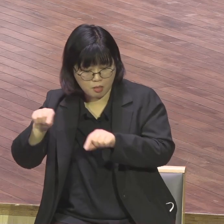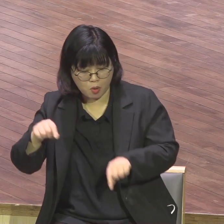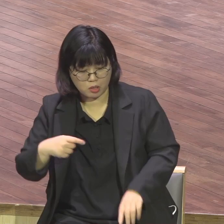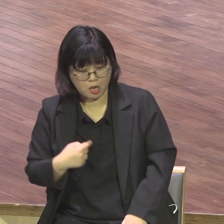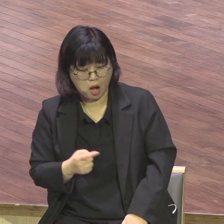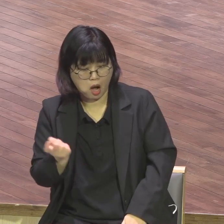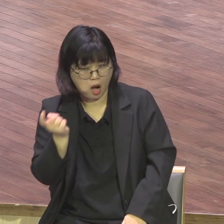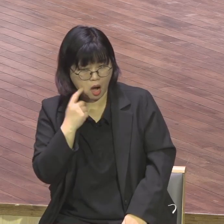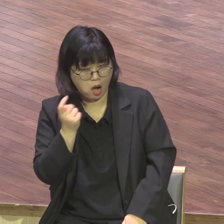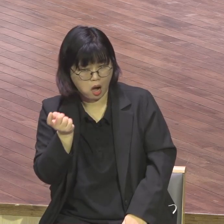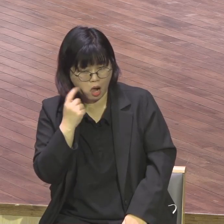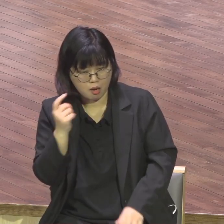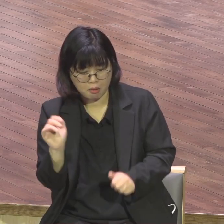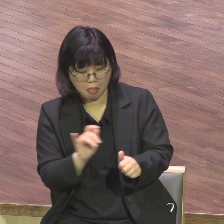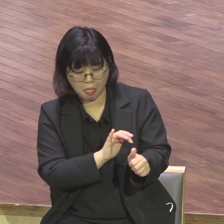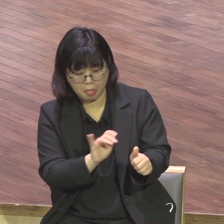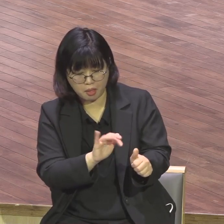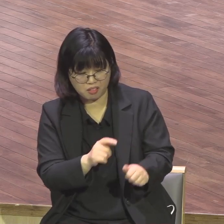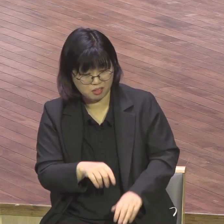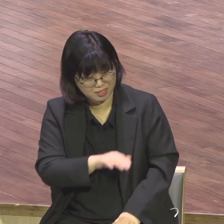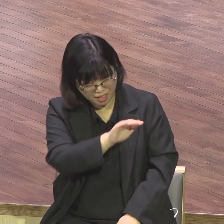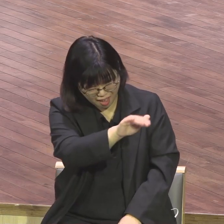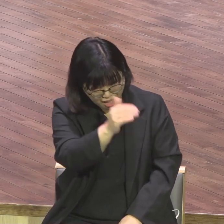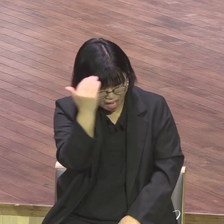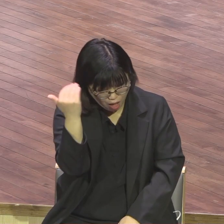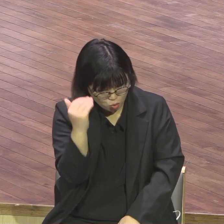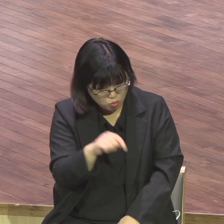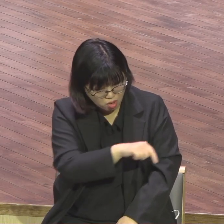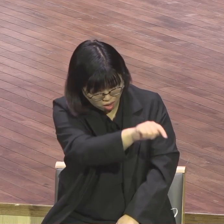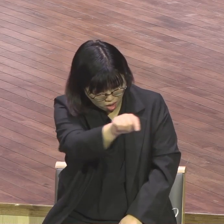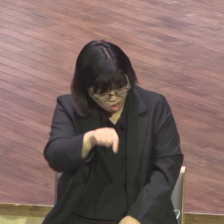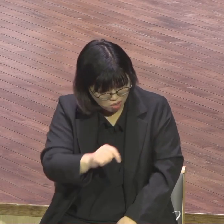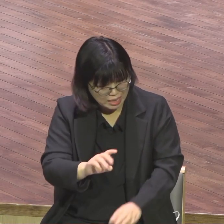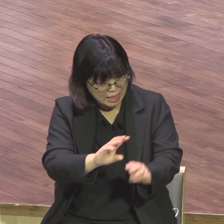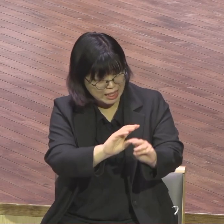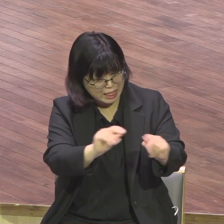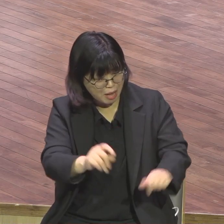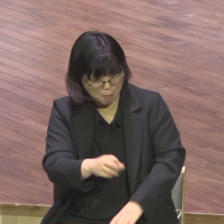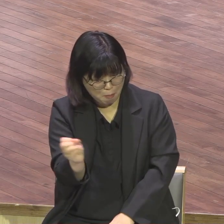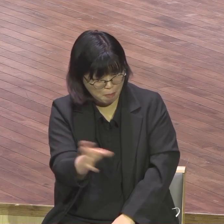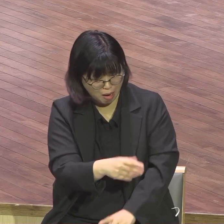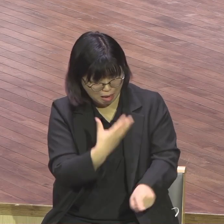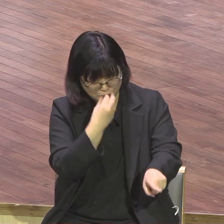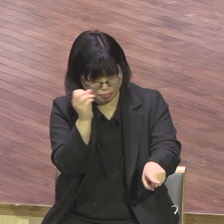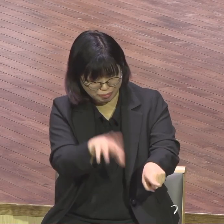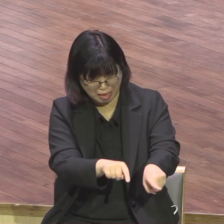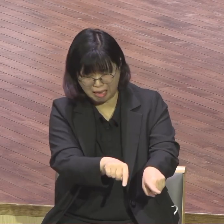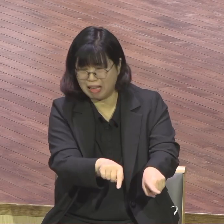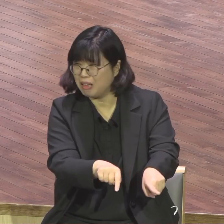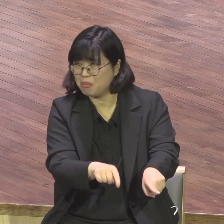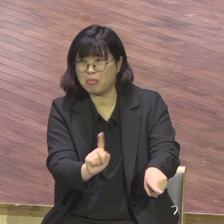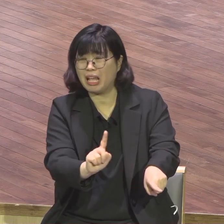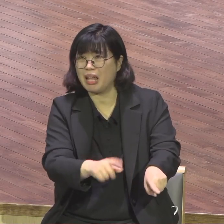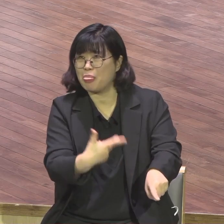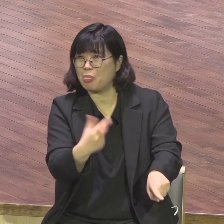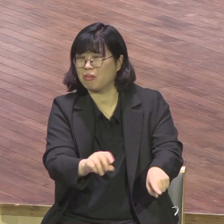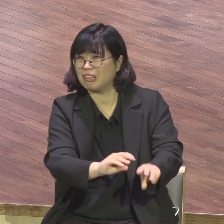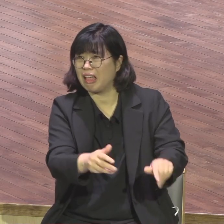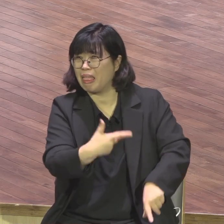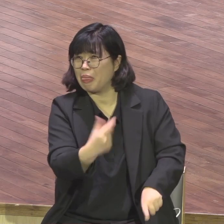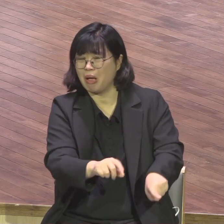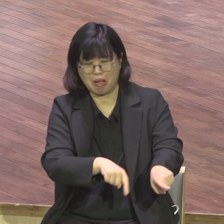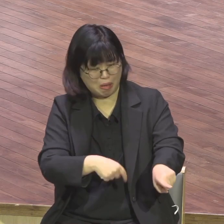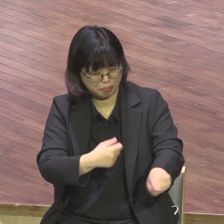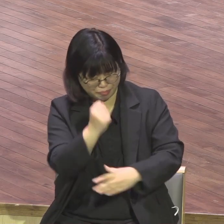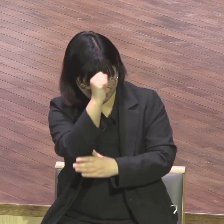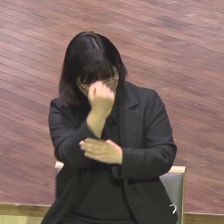없는 땅인데 우리가 도와주지 않으면 너희들 이 땅 못 써. 우린 기술이 좋아. 사실은 그렇거든요. 사실은 뭐